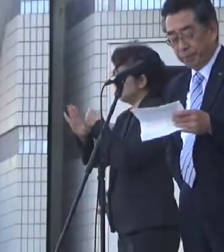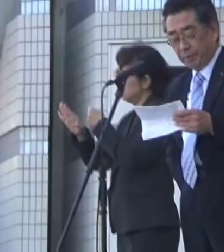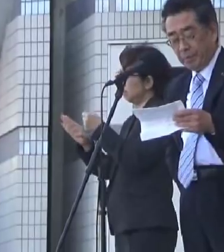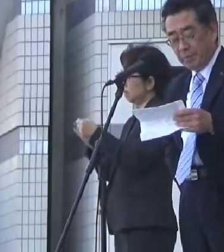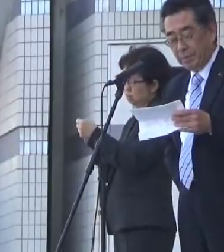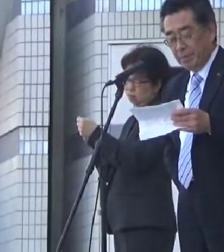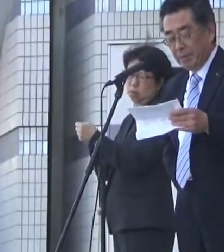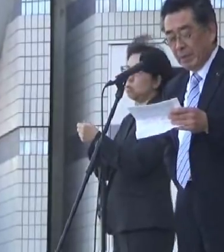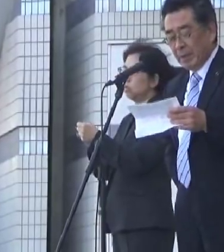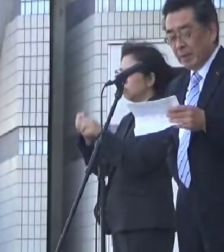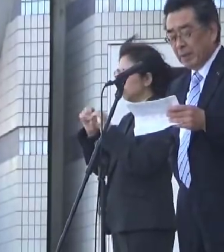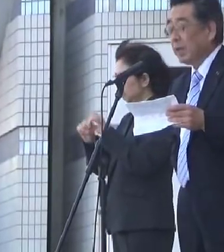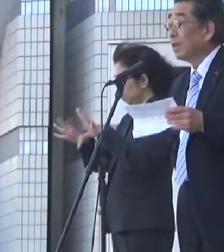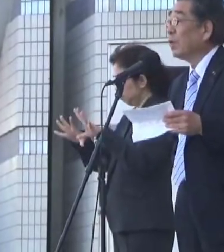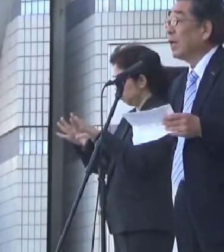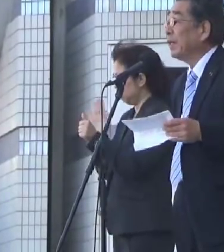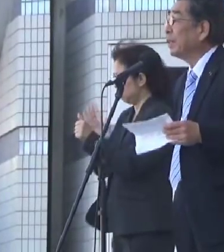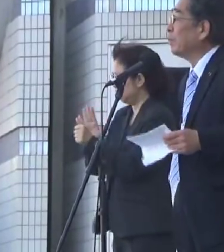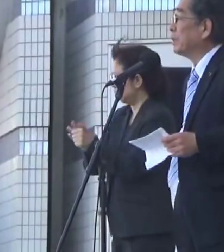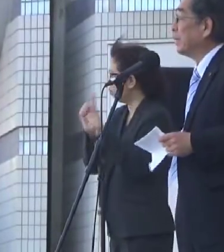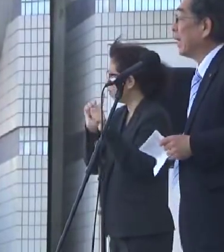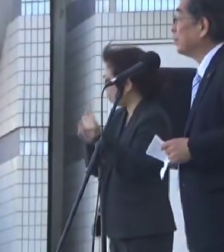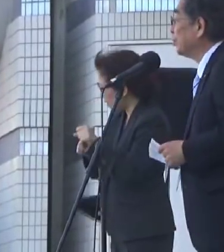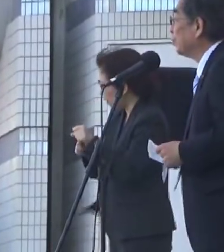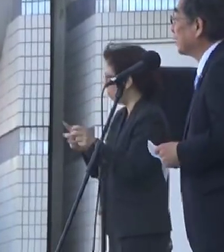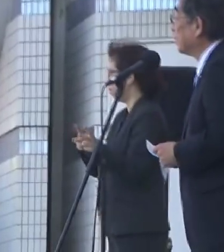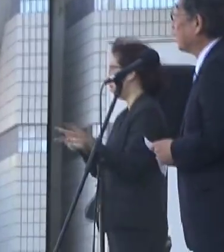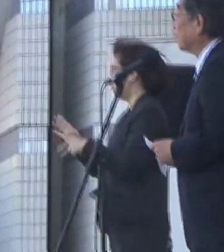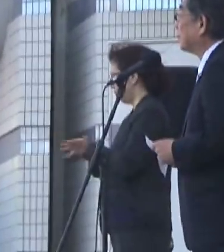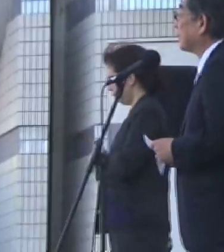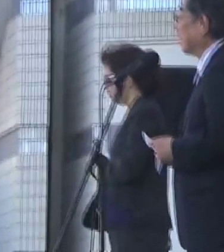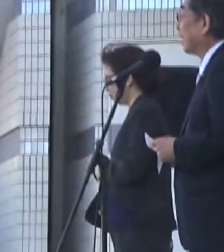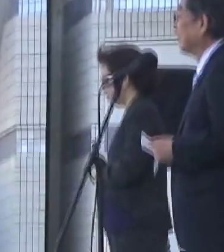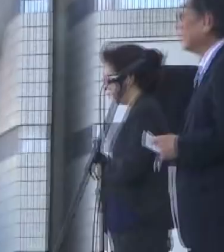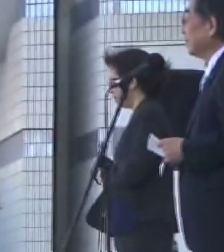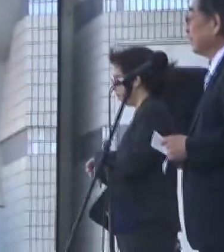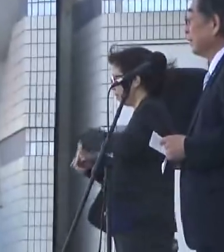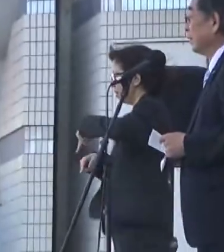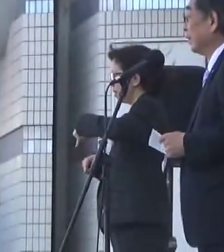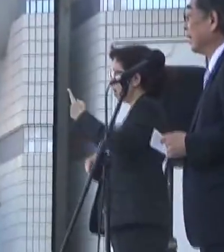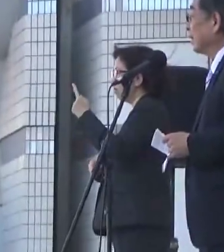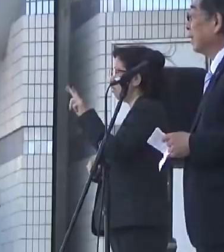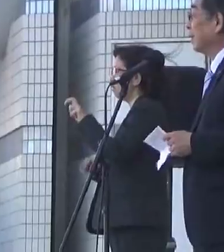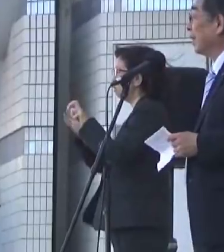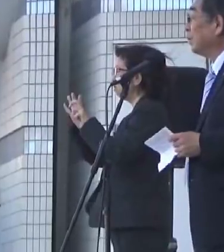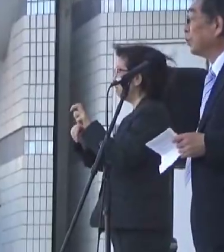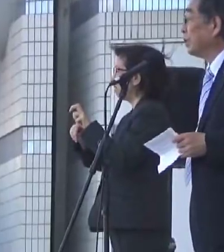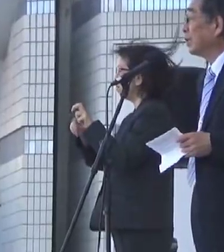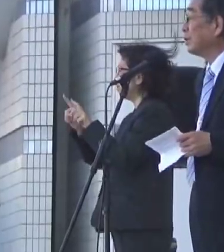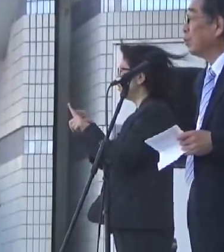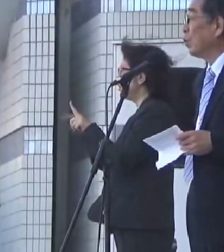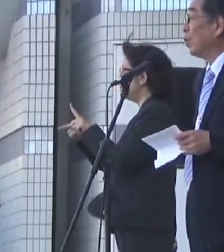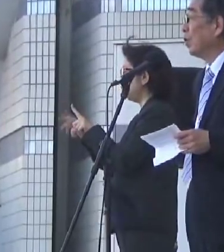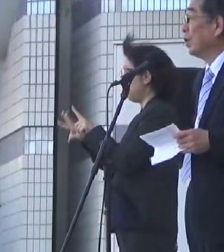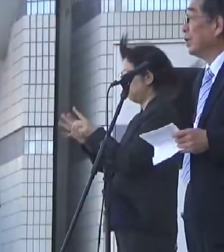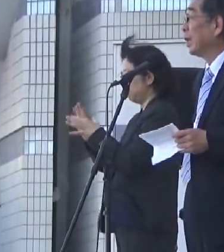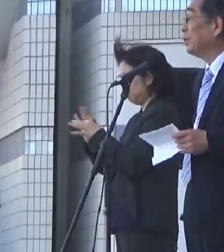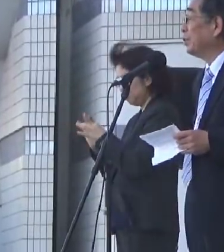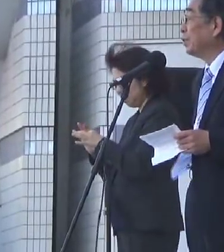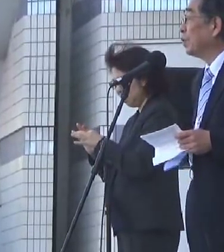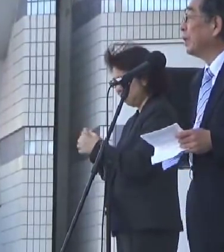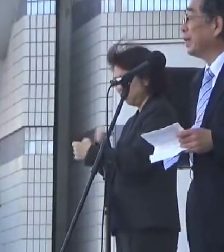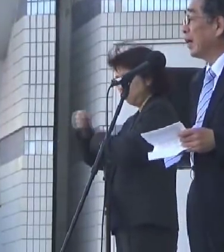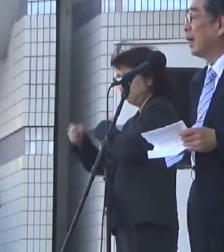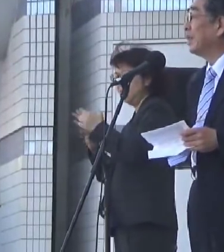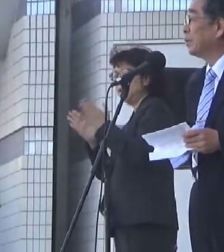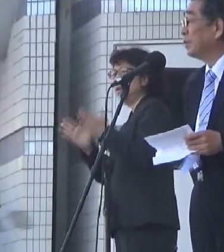。ですから東海第二原発は110万キロワットですから、年間何もしなくても